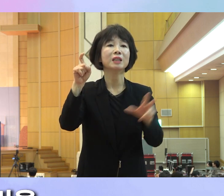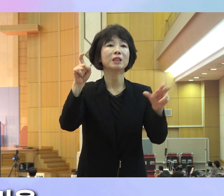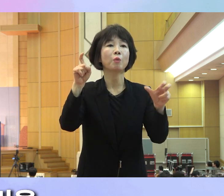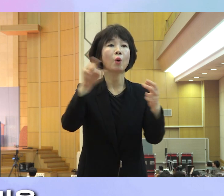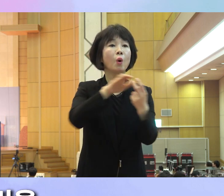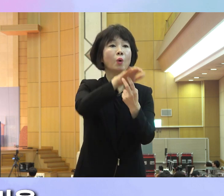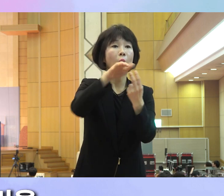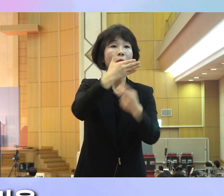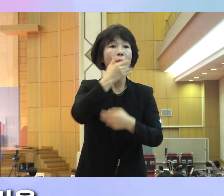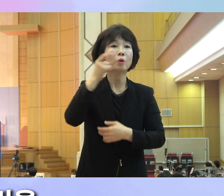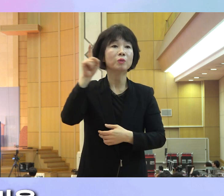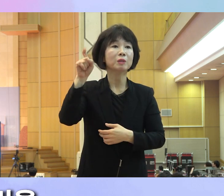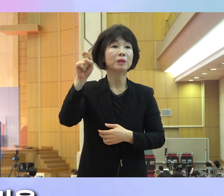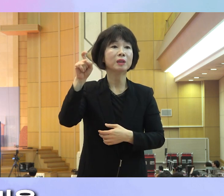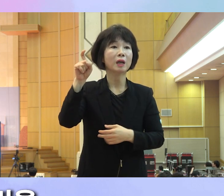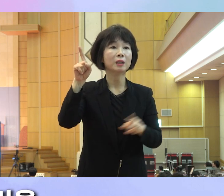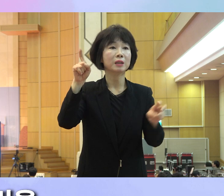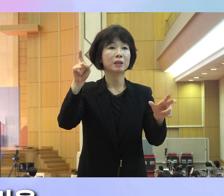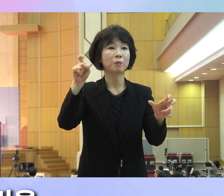25절로부터